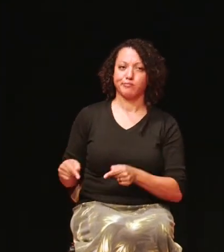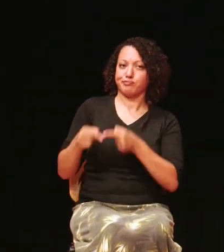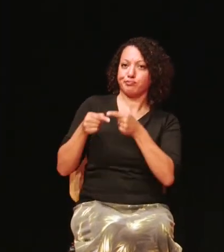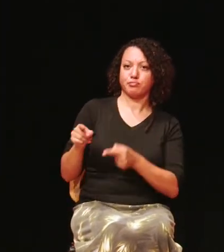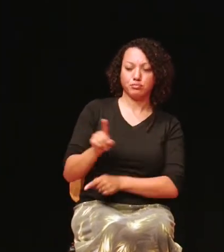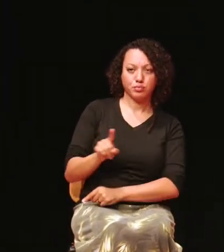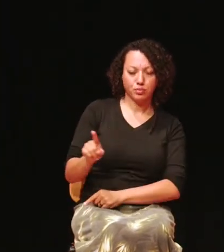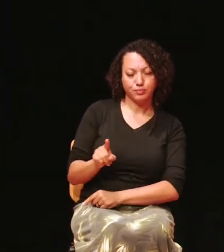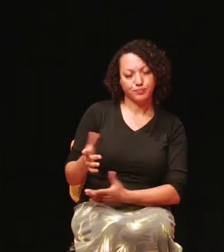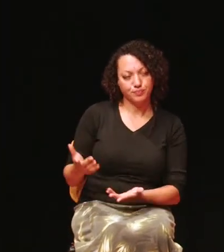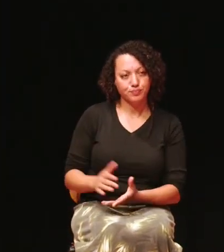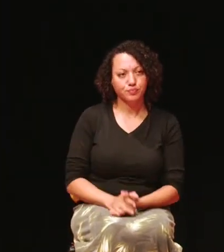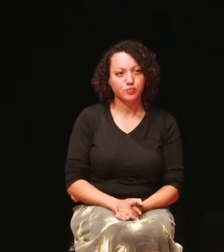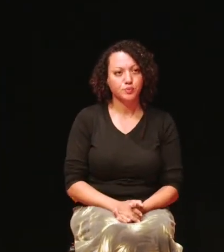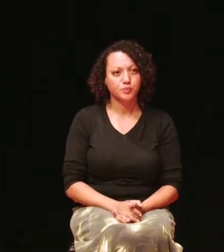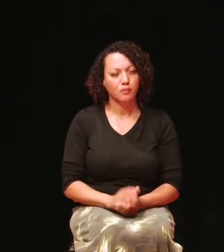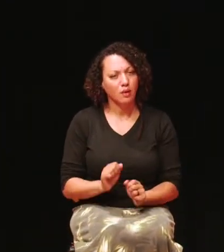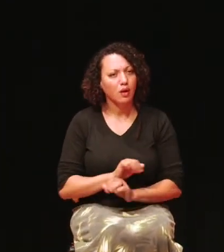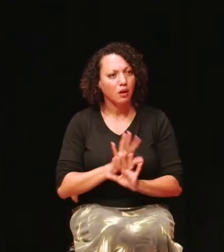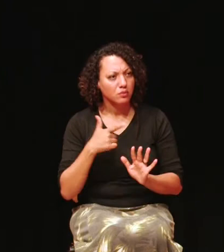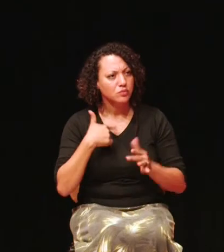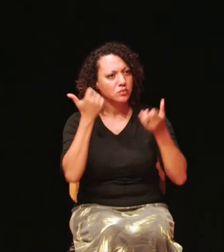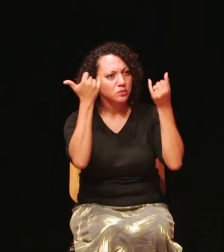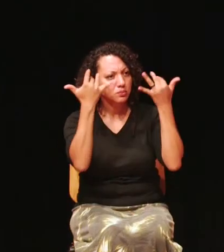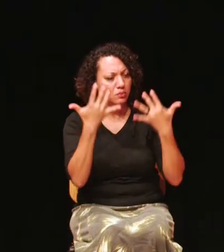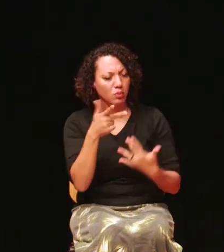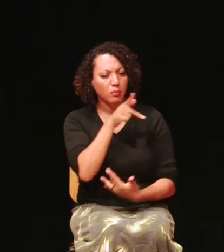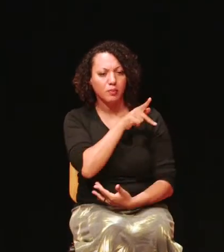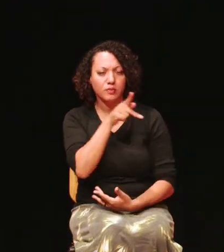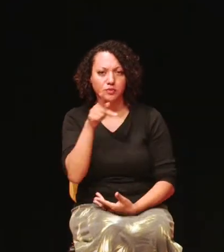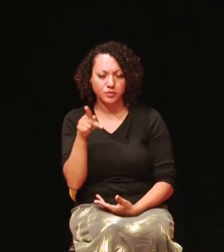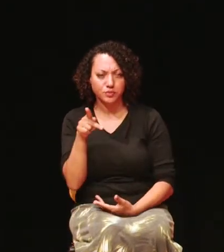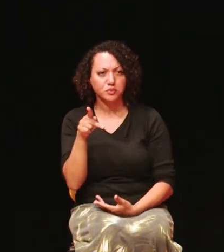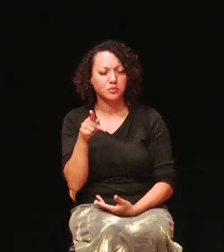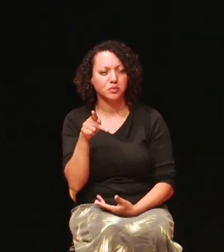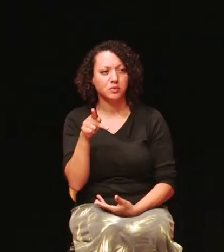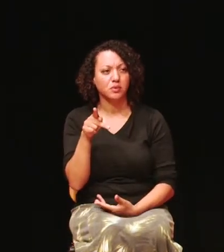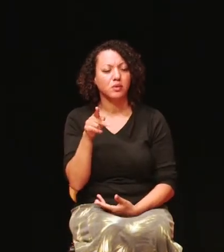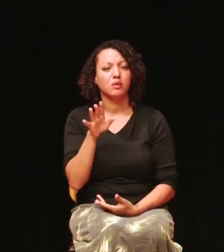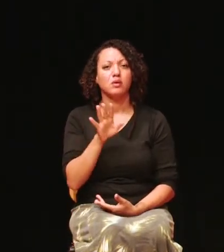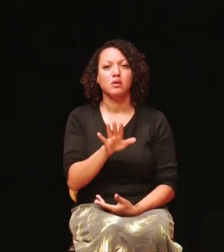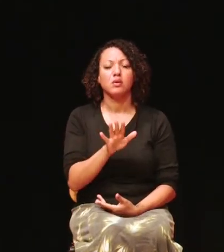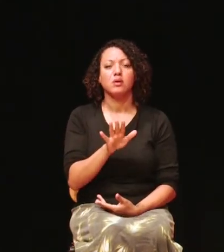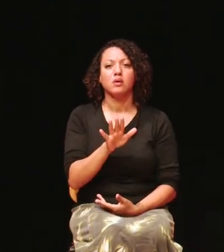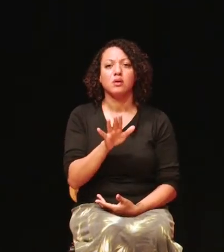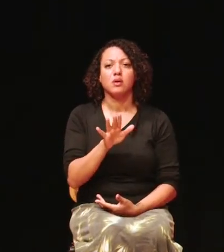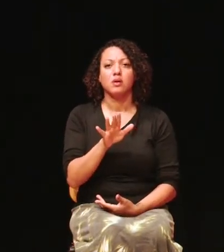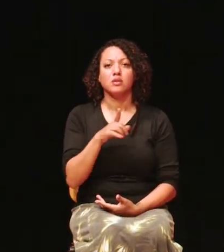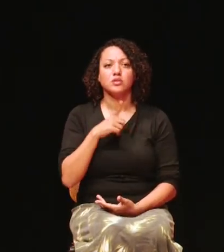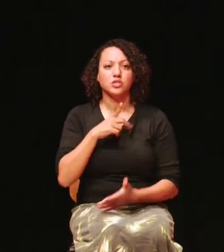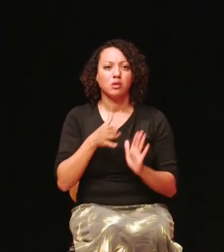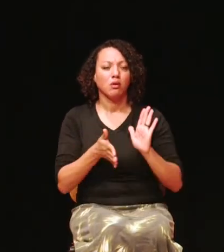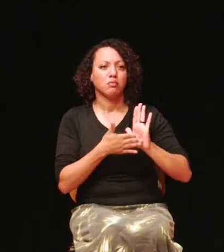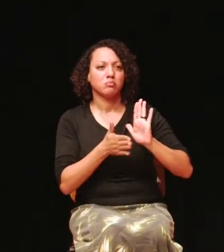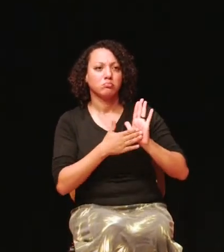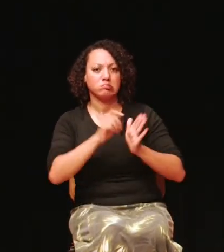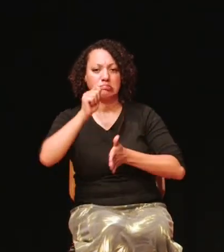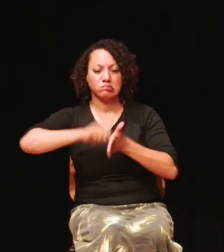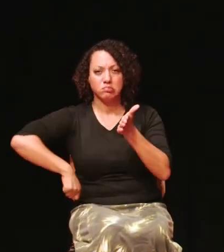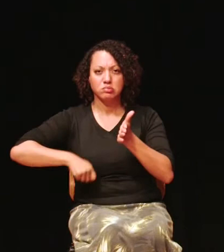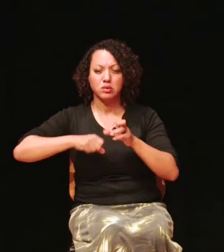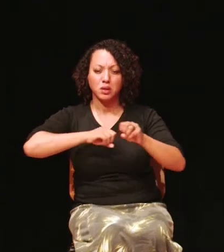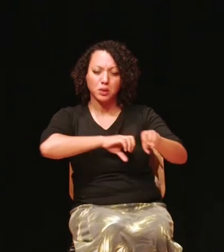coincidência. É claro que, como foi dito aqui pelo professor antes, se escreviam tratados para